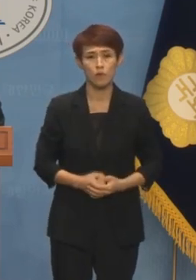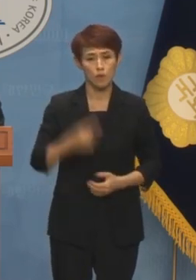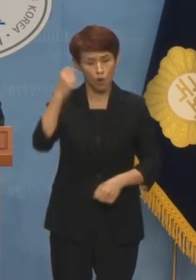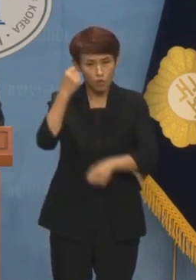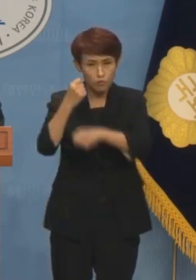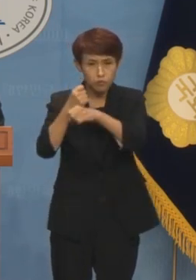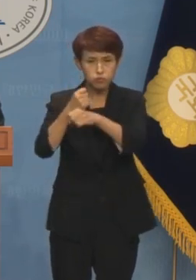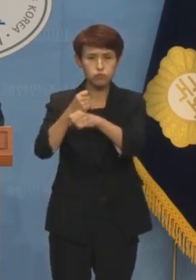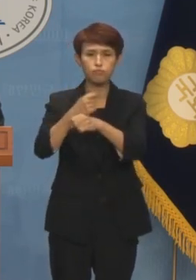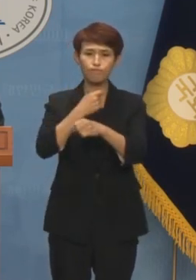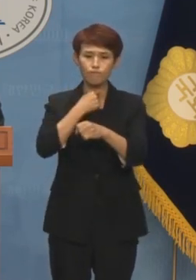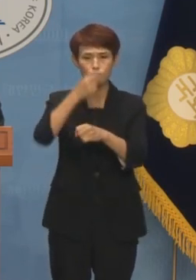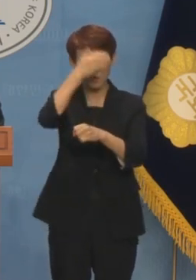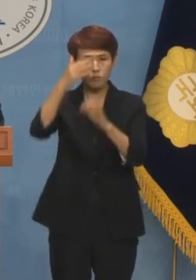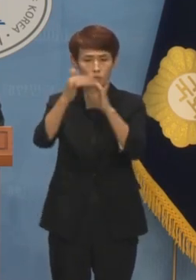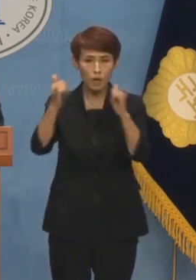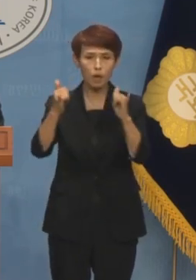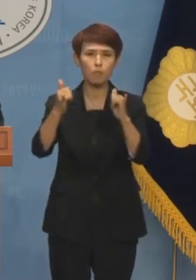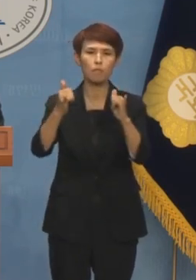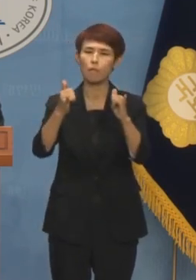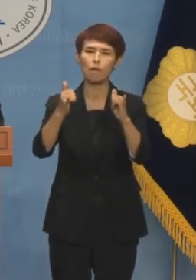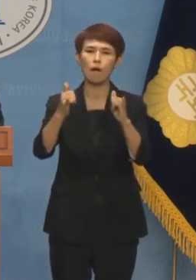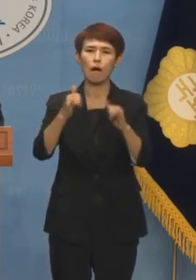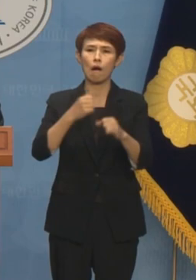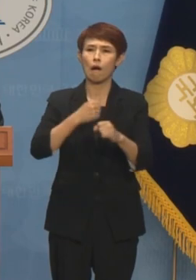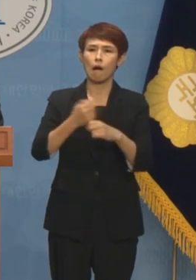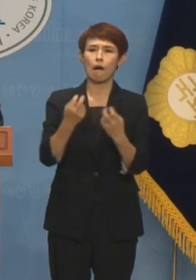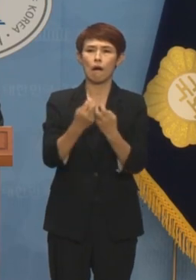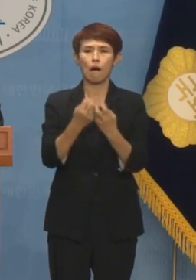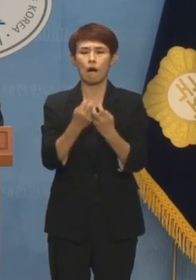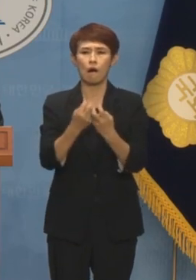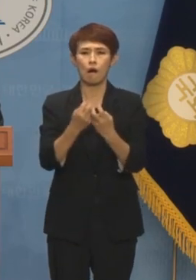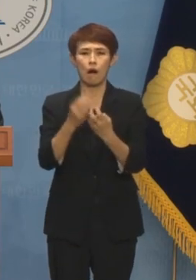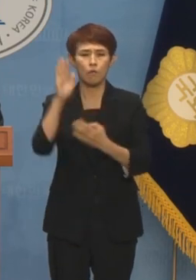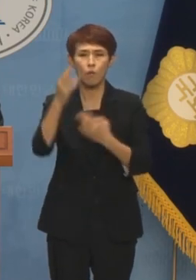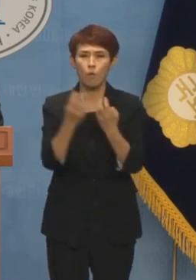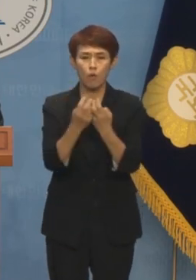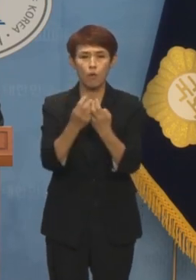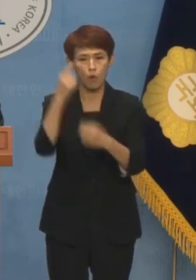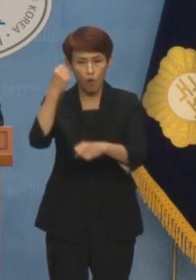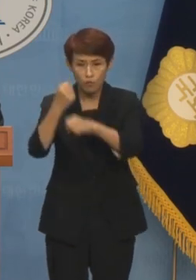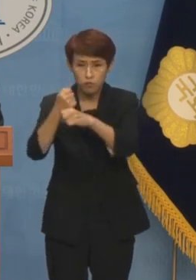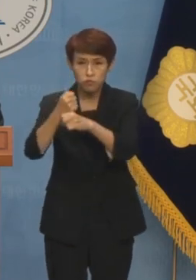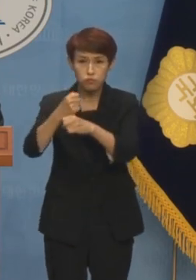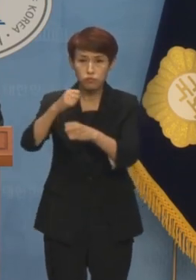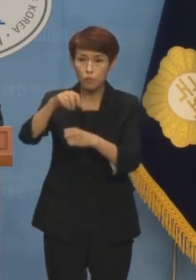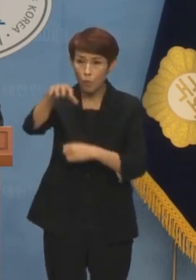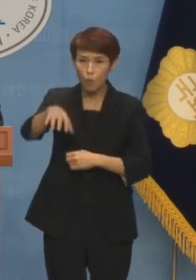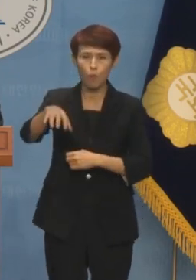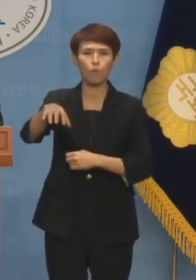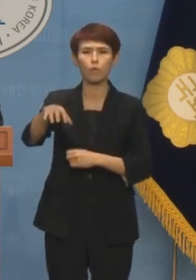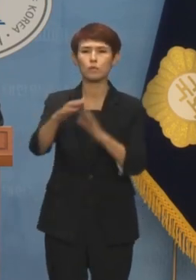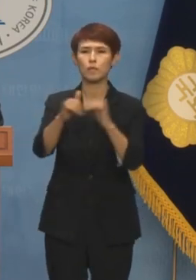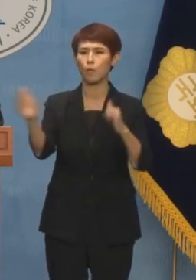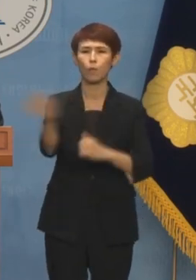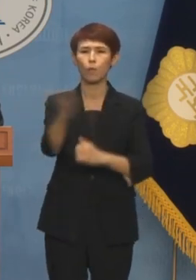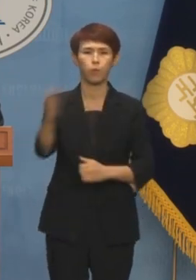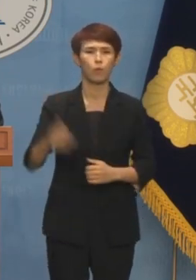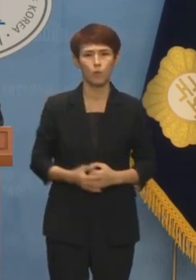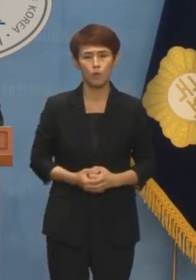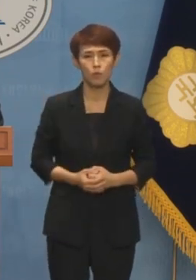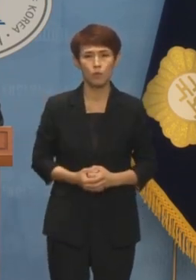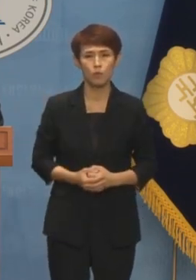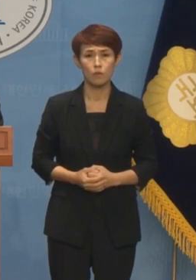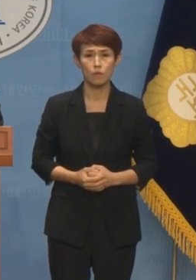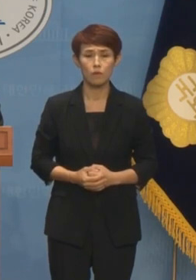연구할 젊은 과학기술인들이 점점 설 자리를 잃고 있고 연구 현장이 텅 비어가고 있습니다.